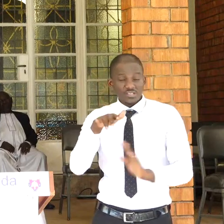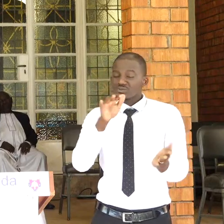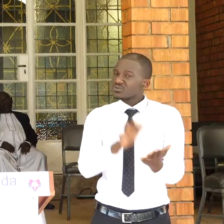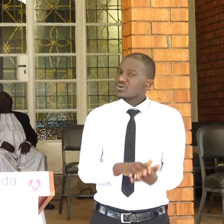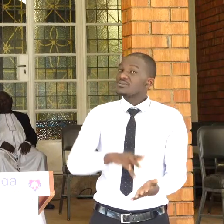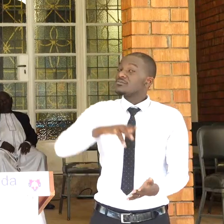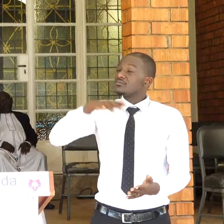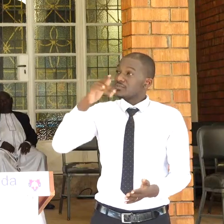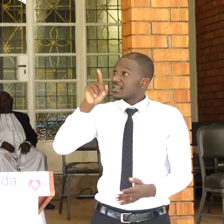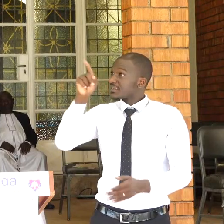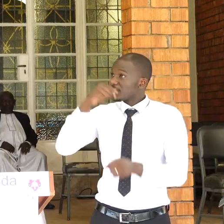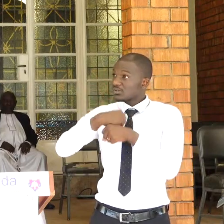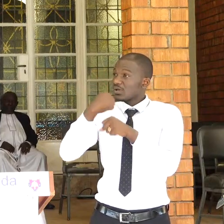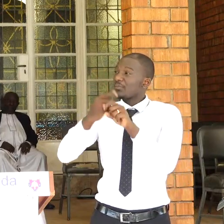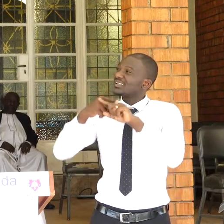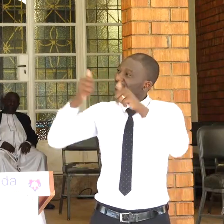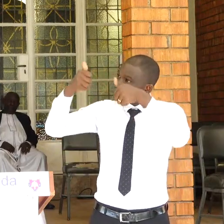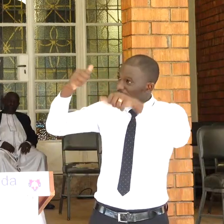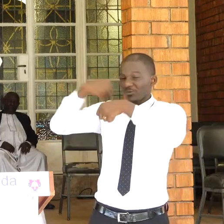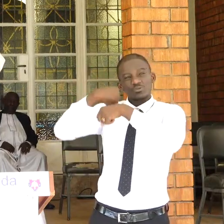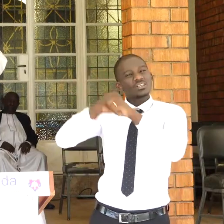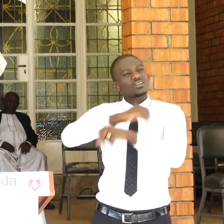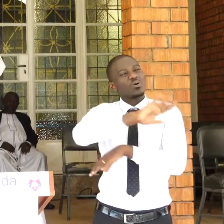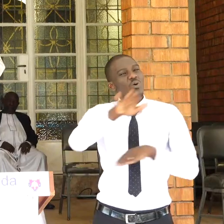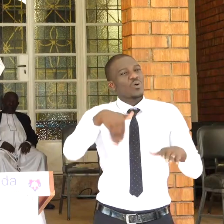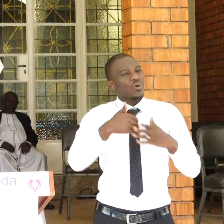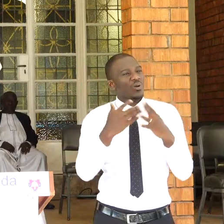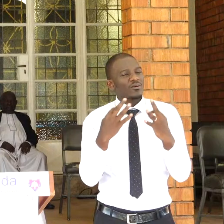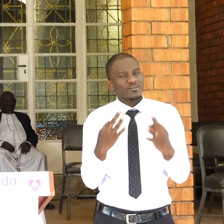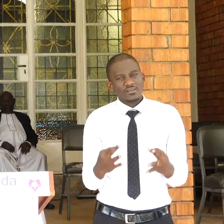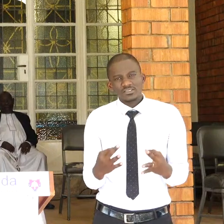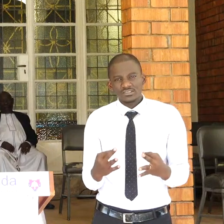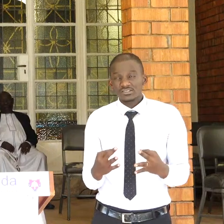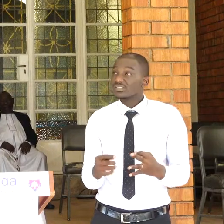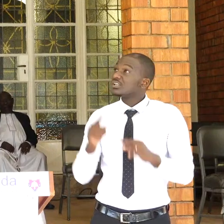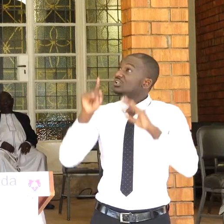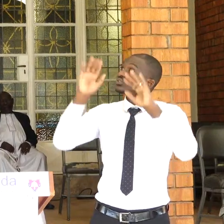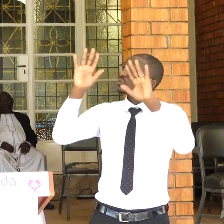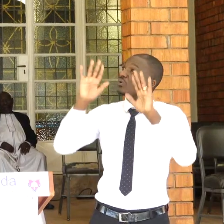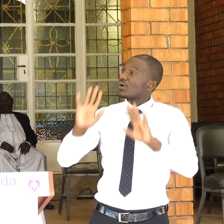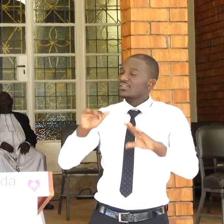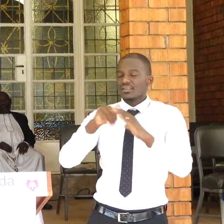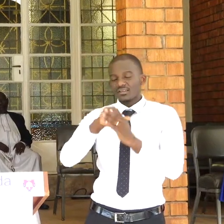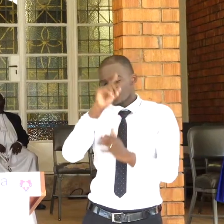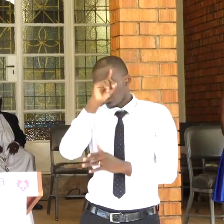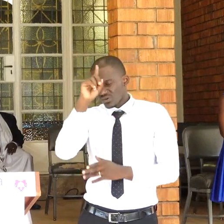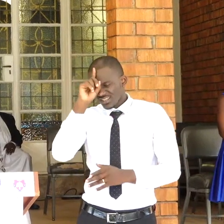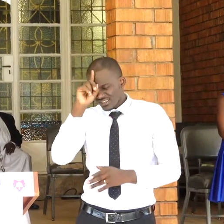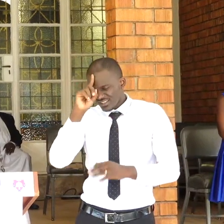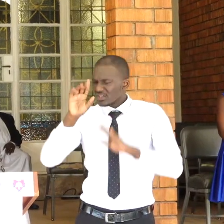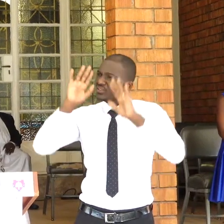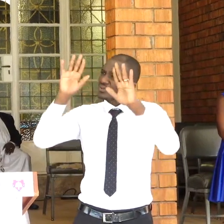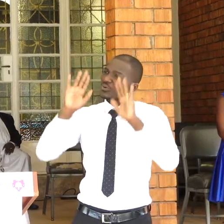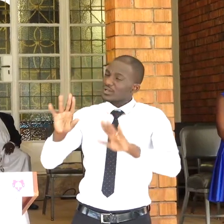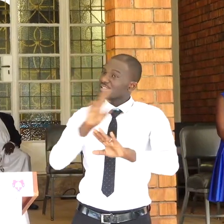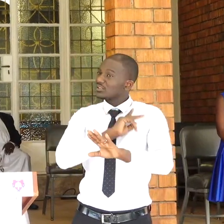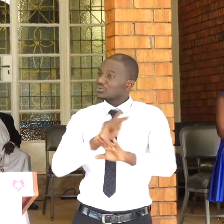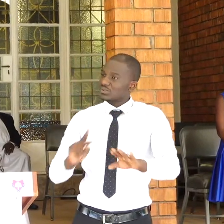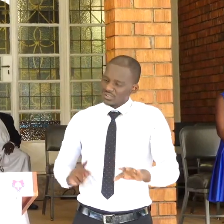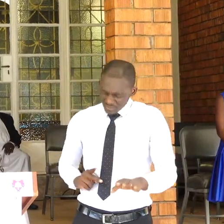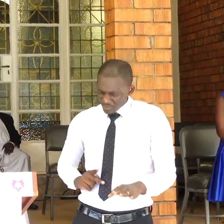ndebwa chokanga ye ya tonda byo na osani de mbwa kabakabu osani de kunamurondo